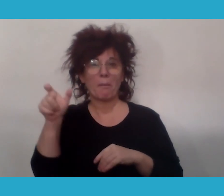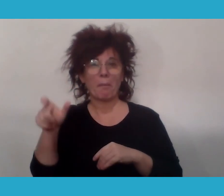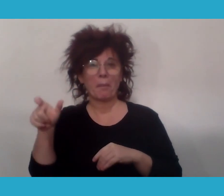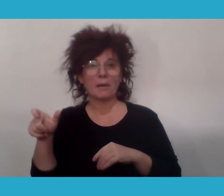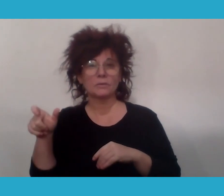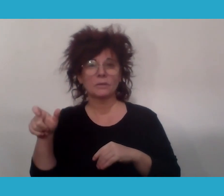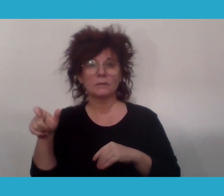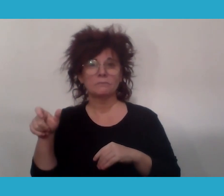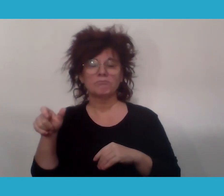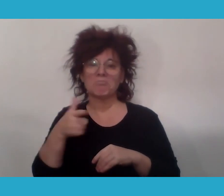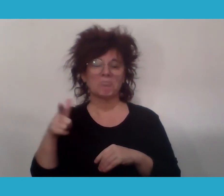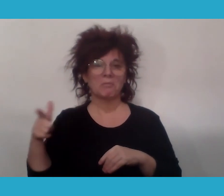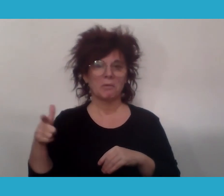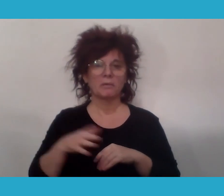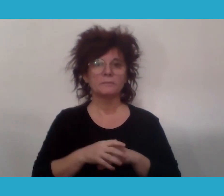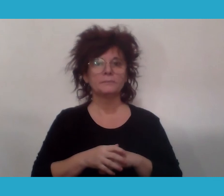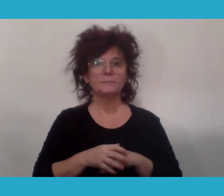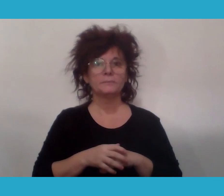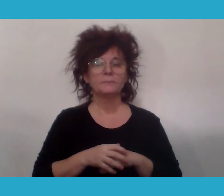del acta de la fecha.